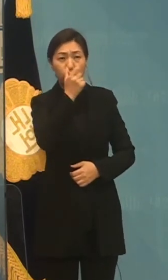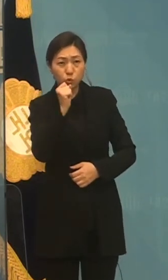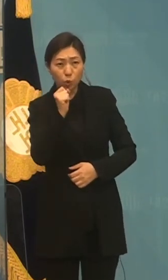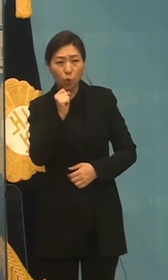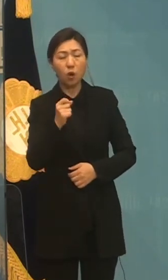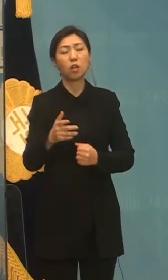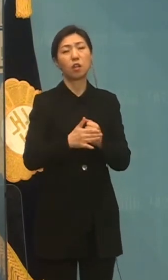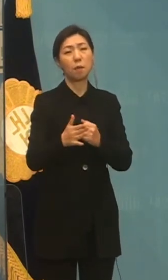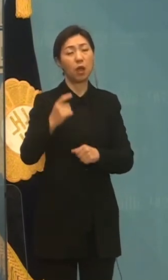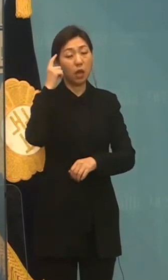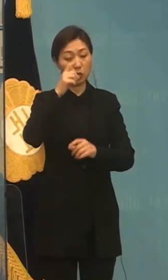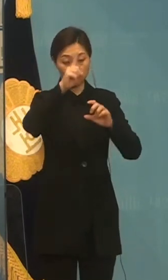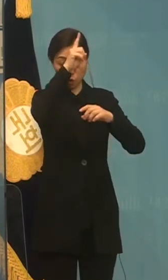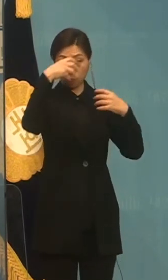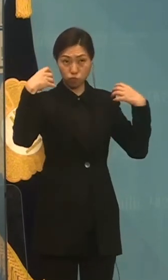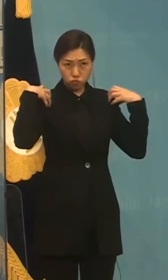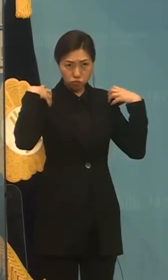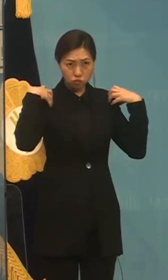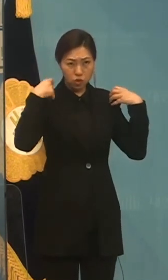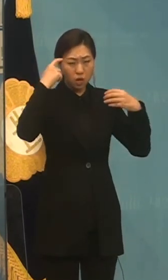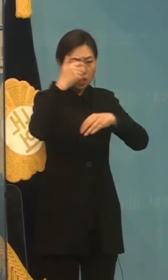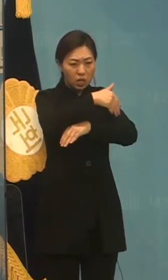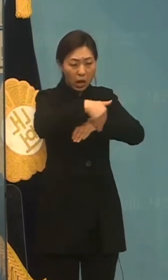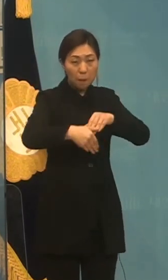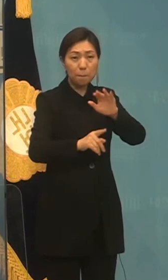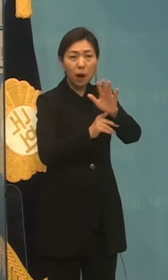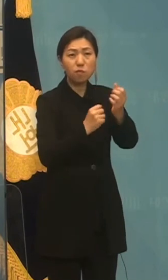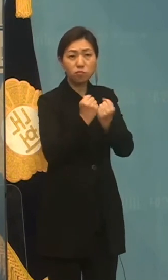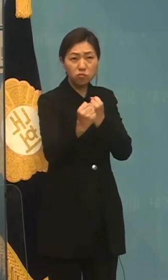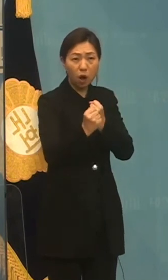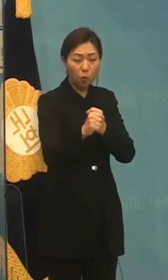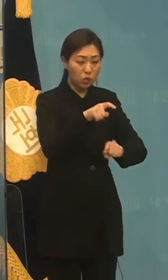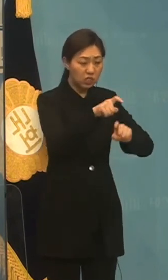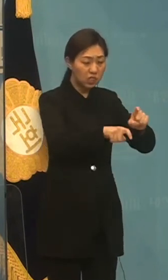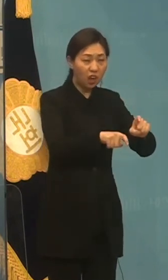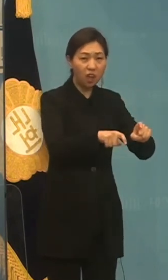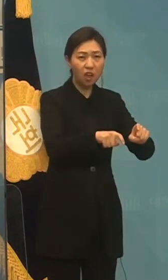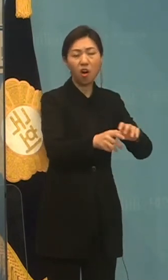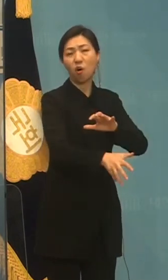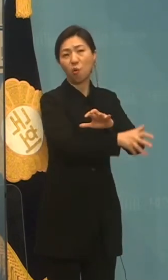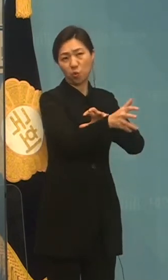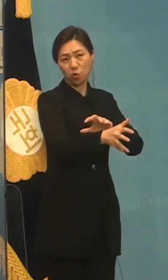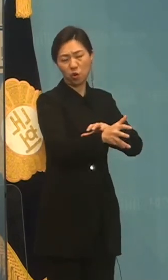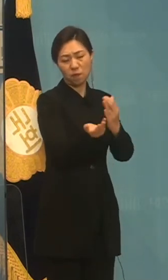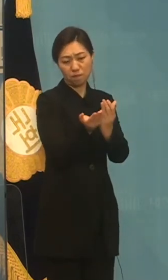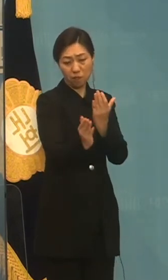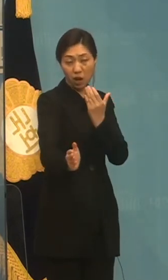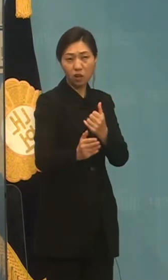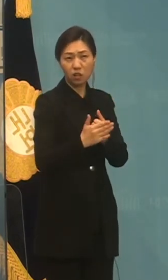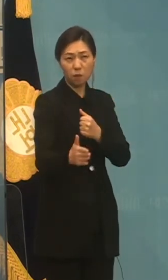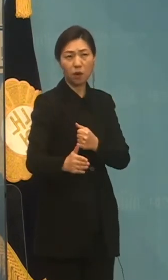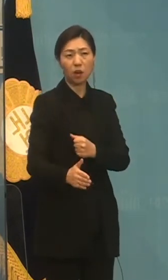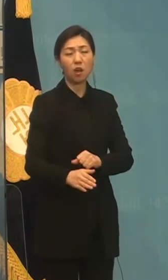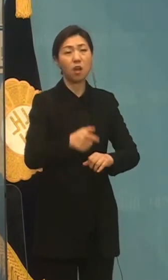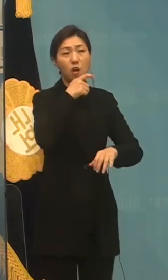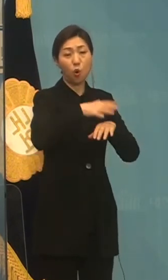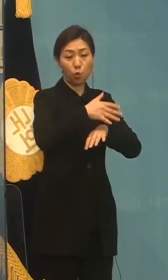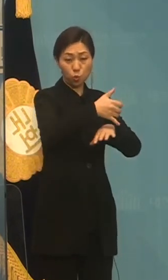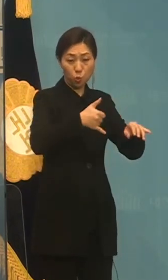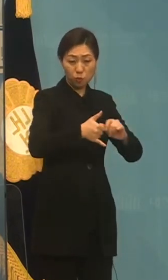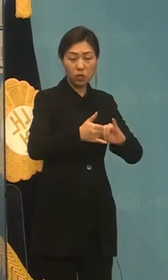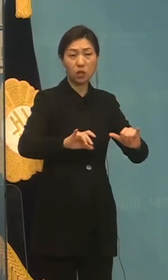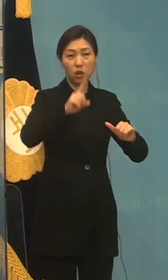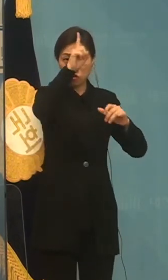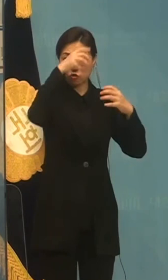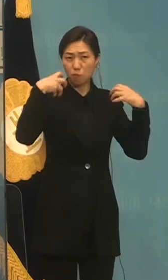발표해 놓고서도 현장에서는 전혀 다른 잣대를 적용하고 있어 농정의 신뢰를 스스로 무너뜨리고 있다.